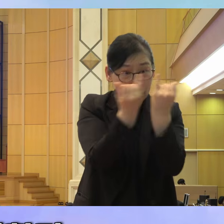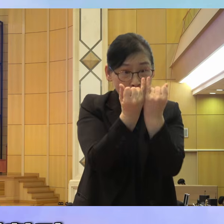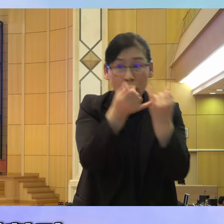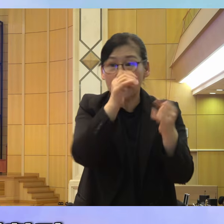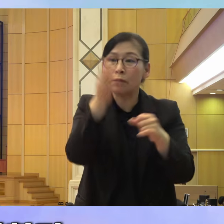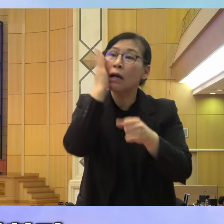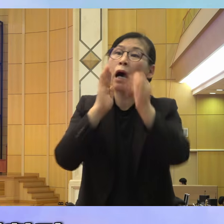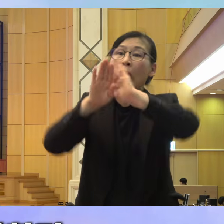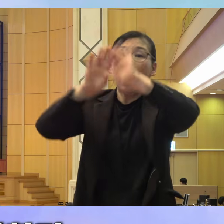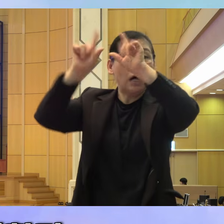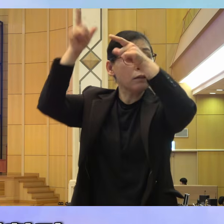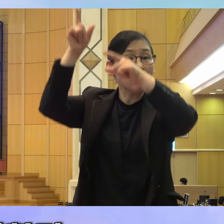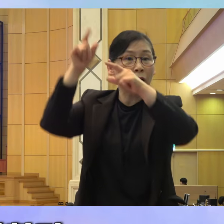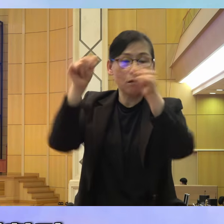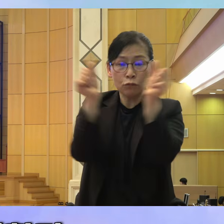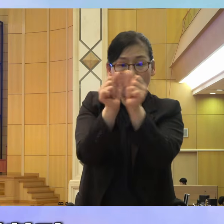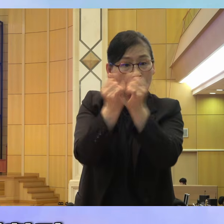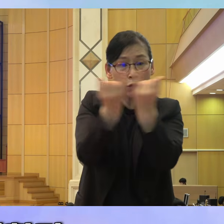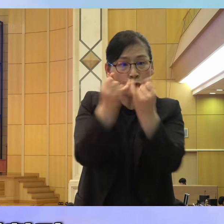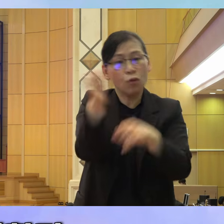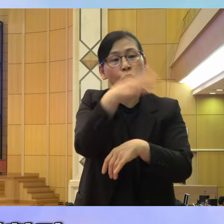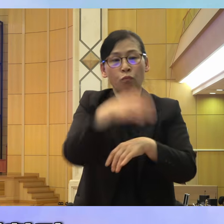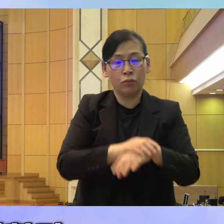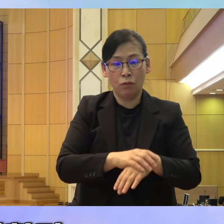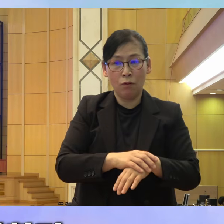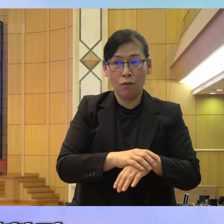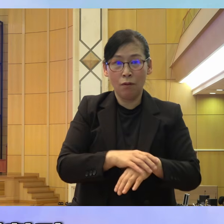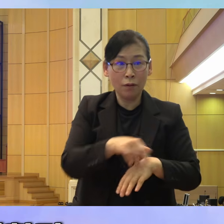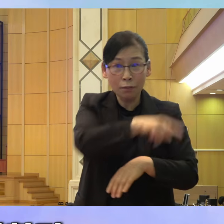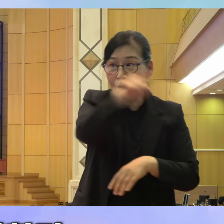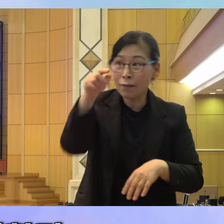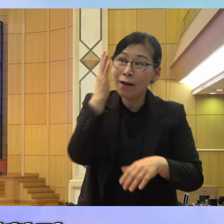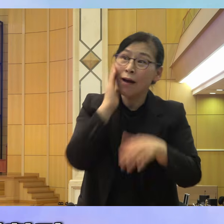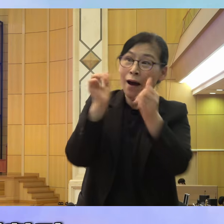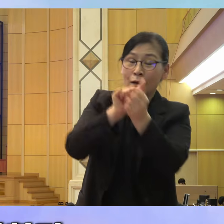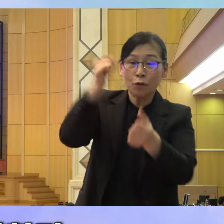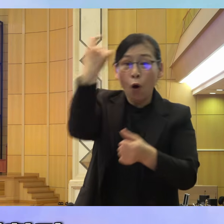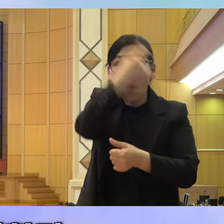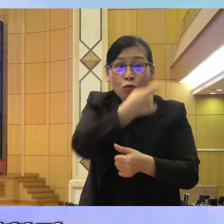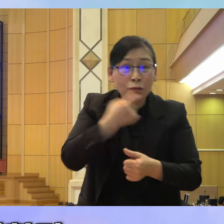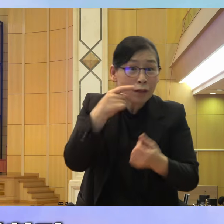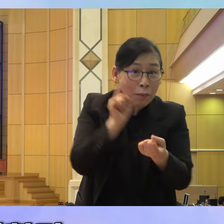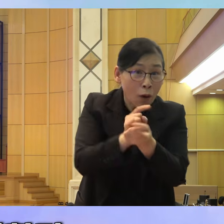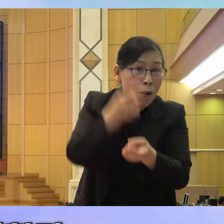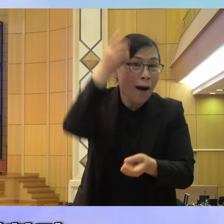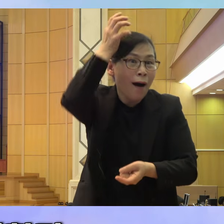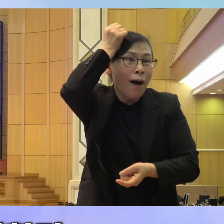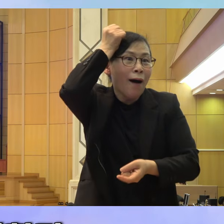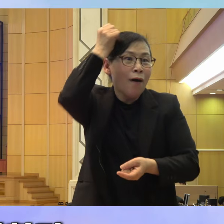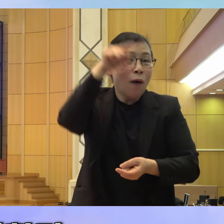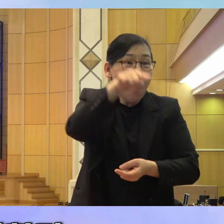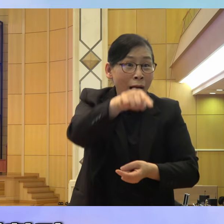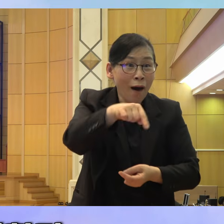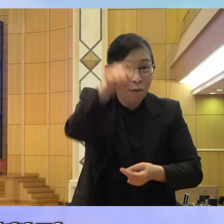자녀였고 우리 형제였고 우리 교회 조장님이었고 우리 구역장님이었고, 이건 다 그런 기억은 다 있거든요.